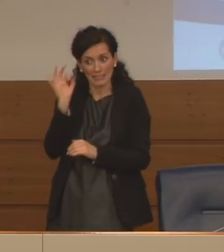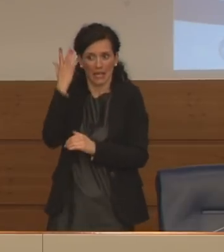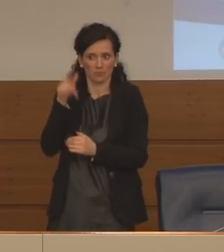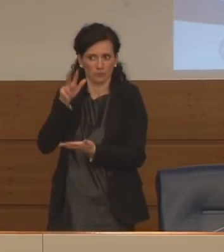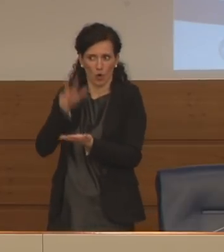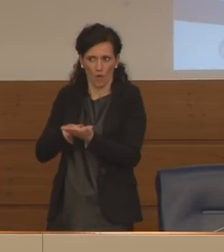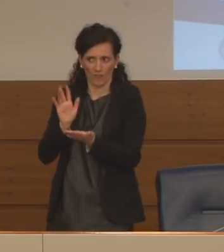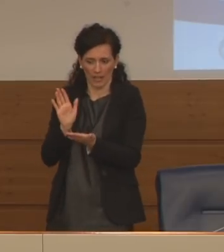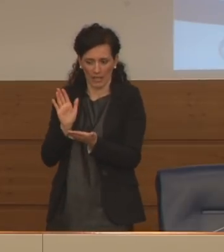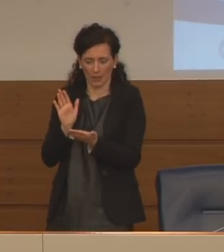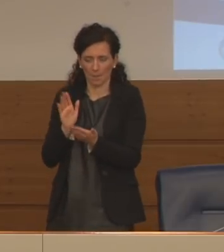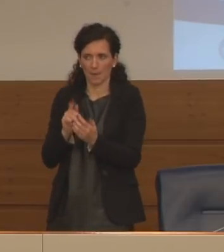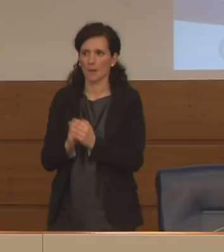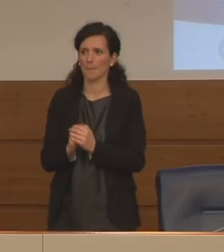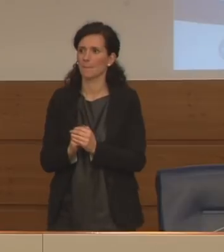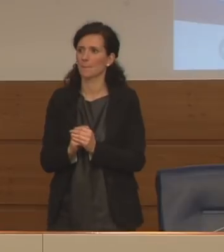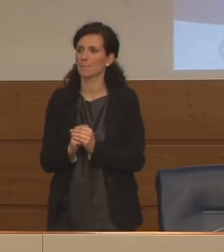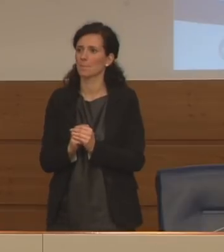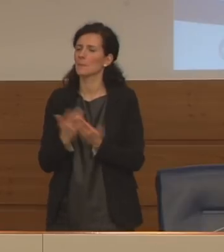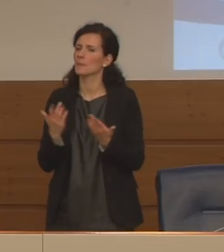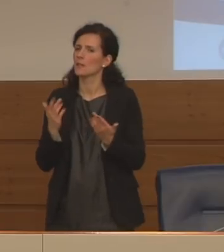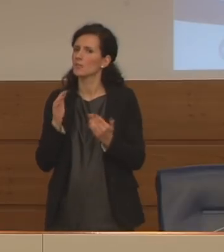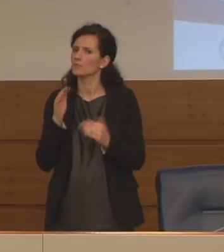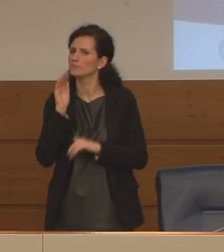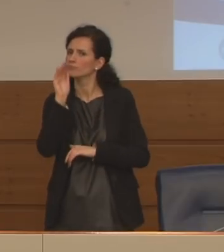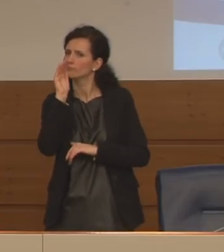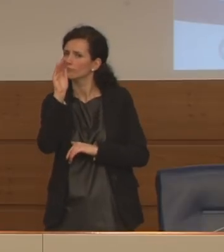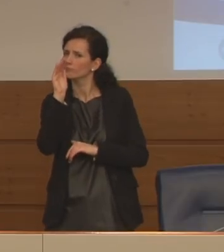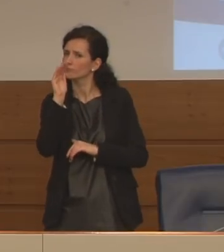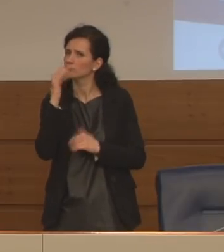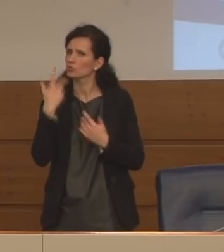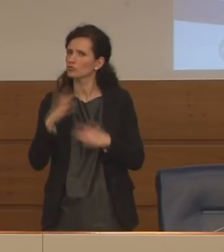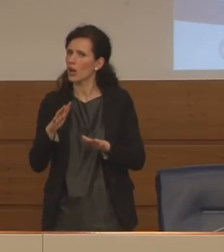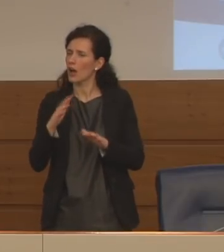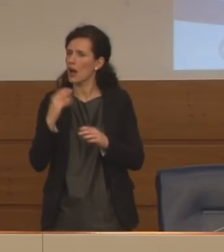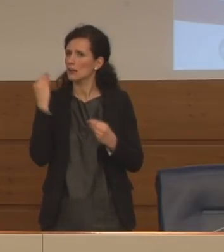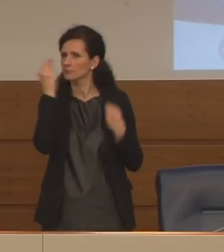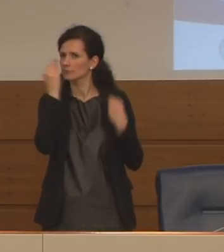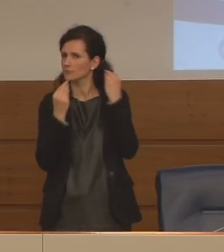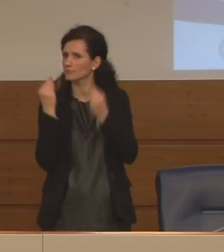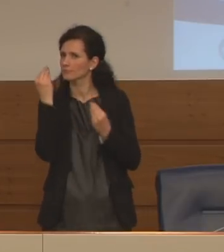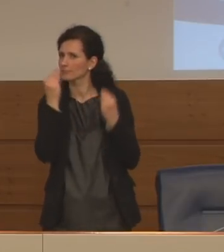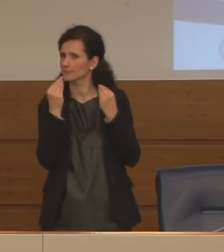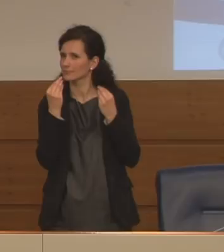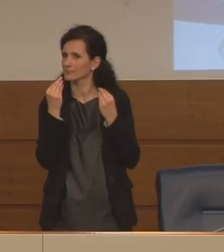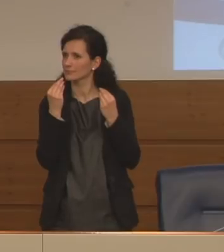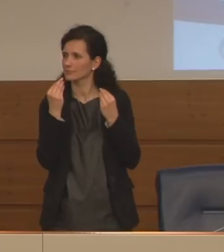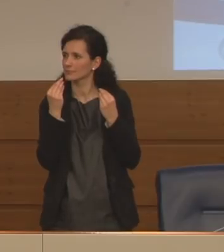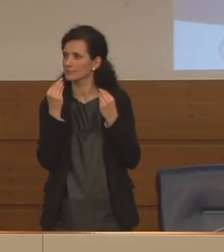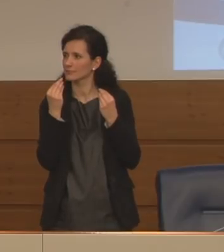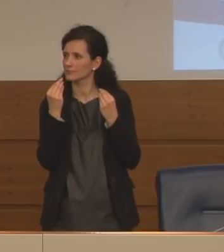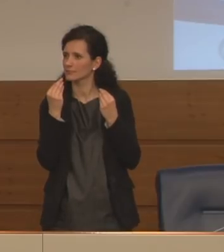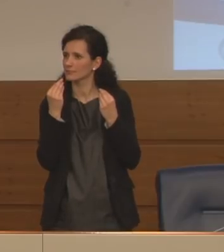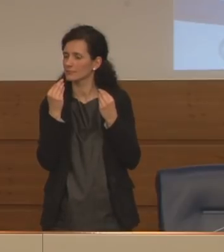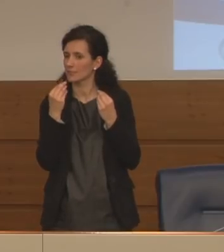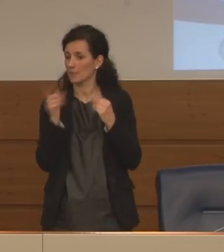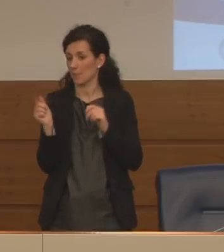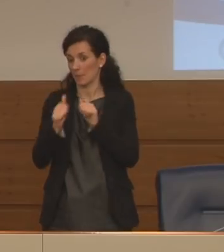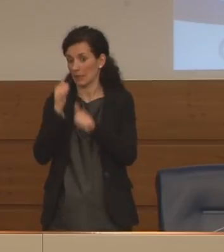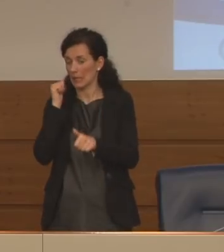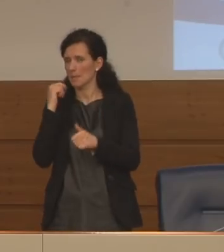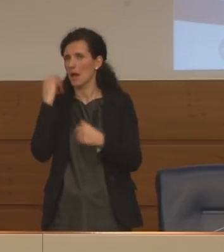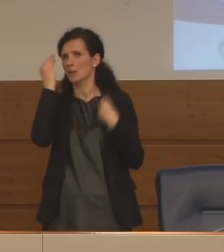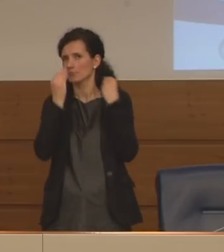di fatto le previsioni che erano state fatte come dire in qualche modo sono state abbastanza